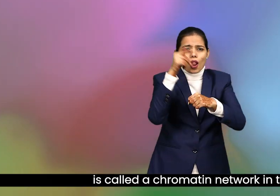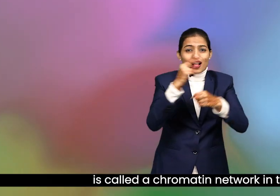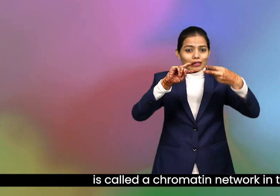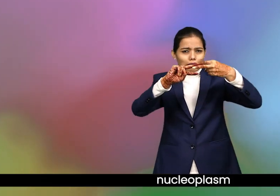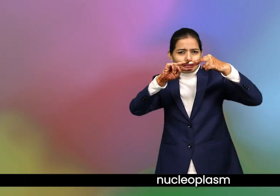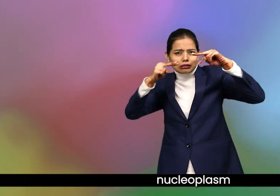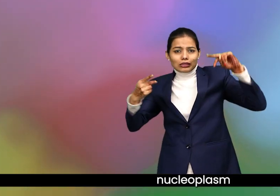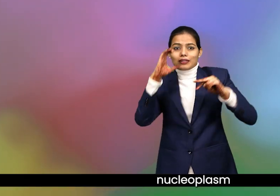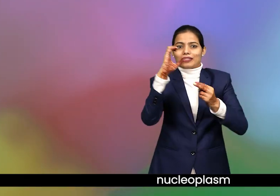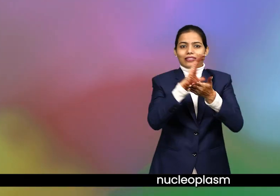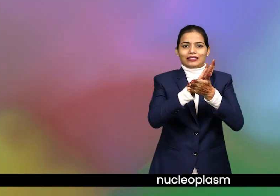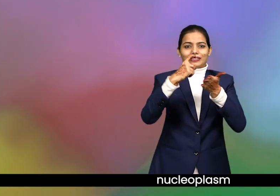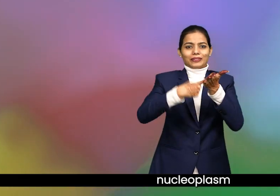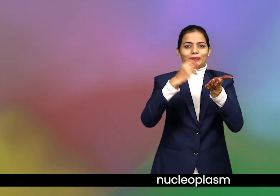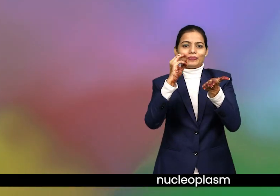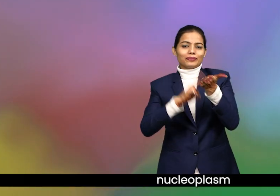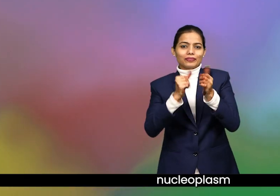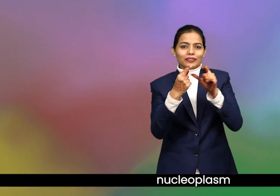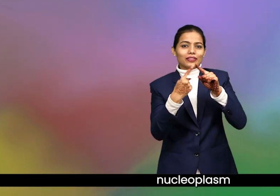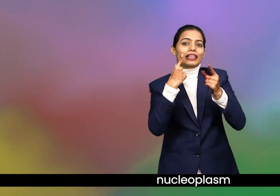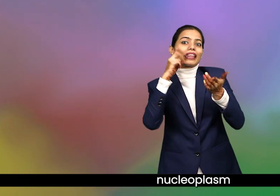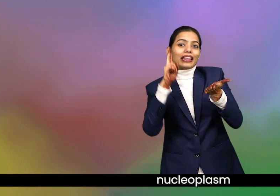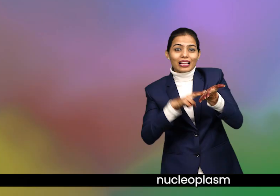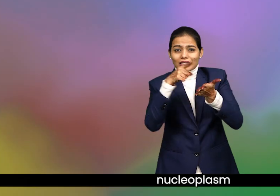என்று அழைக்கப்படுகிறது nucleoplasm. என்பதை நினைவில் கொள்க.